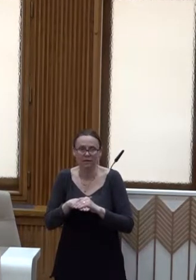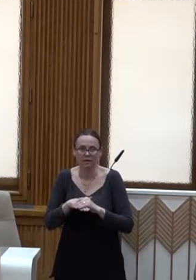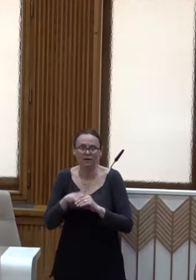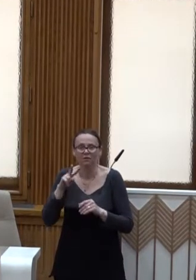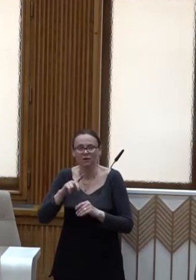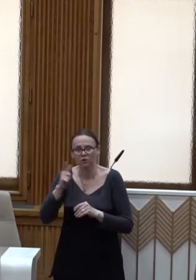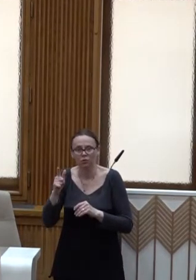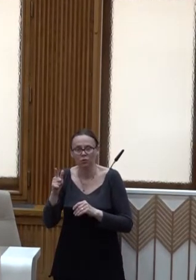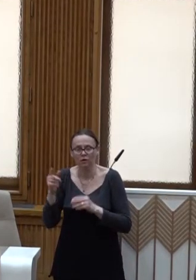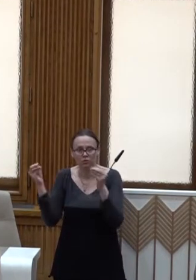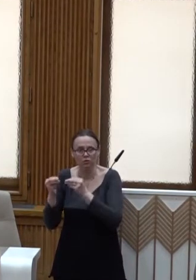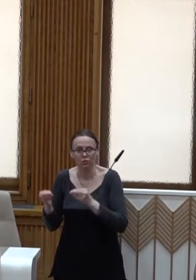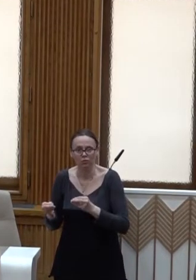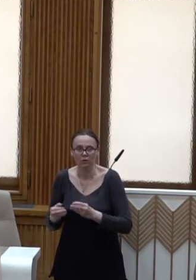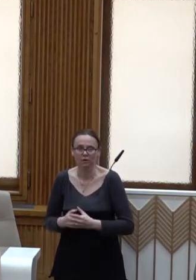infrastrukturi.